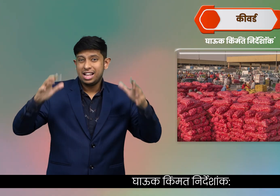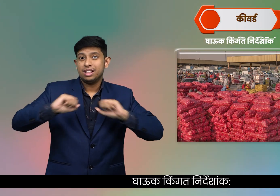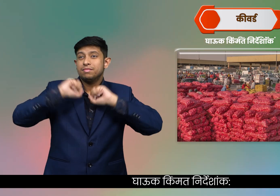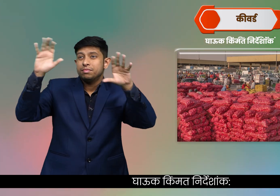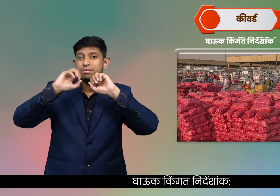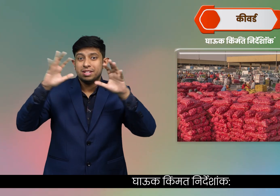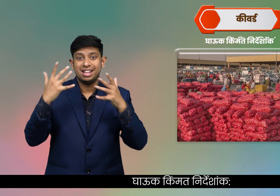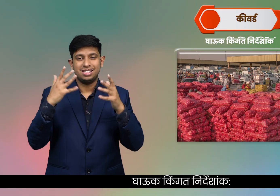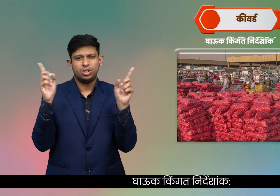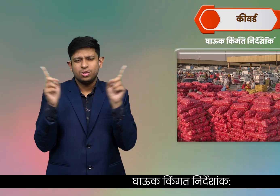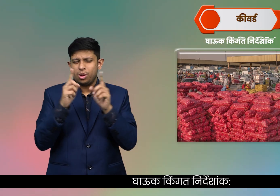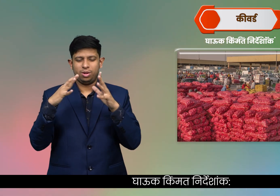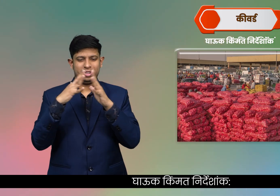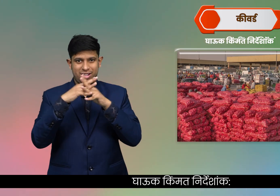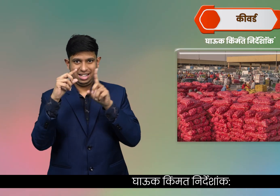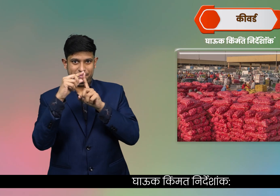घाऊक किंमत निर्देशांक,